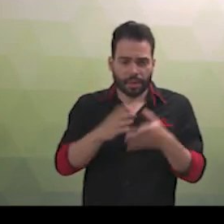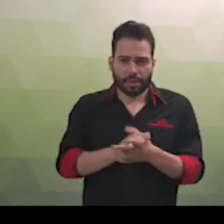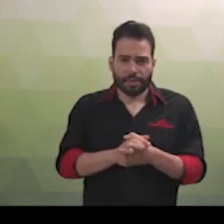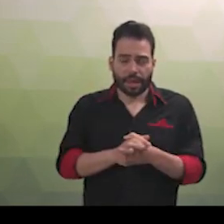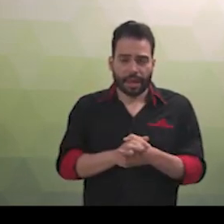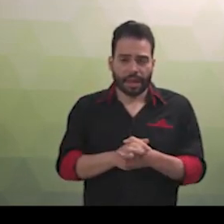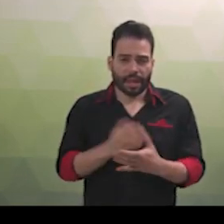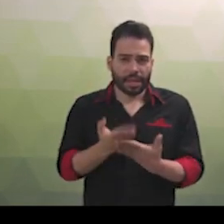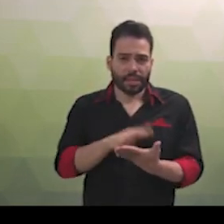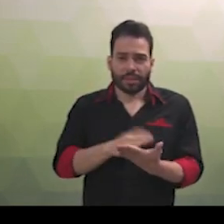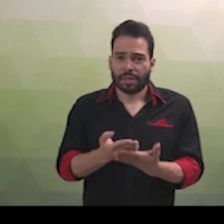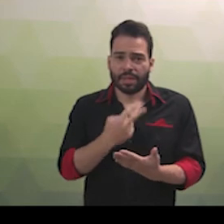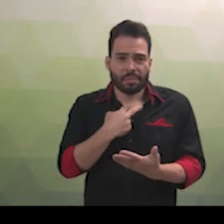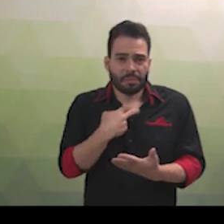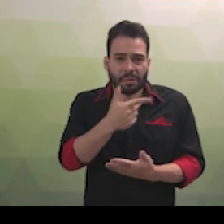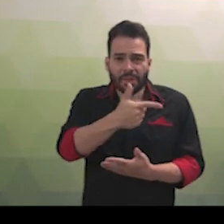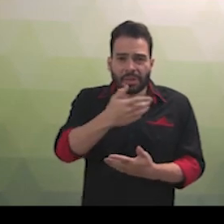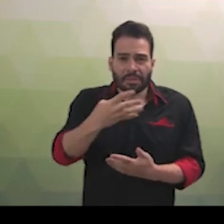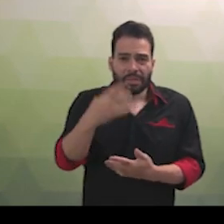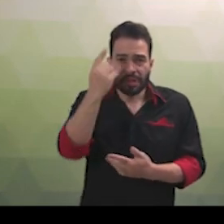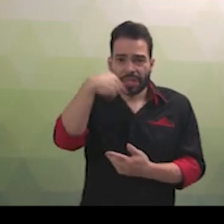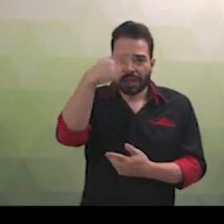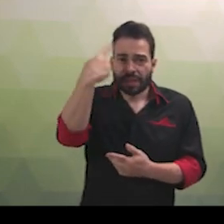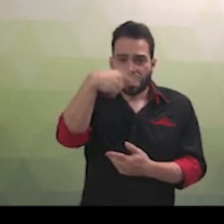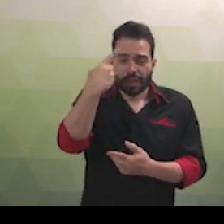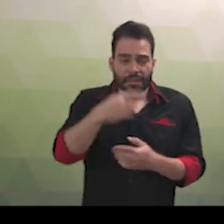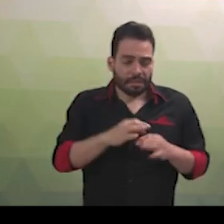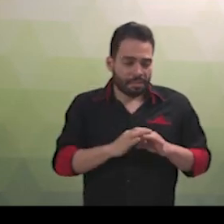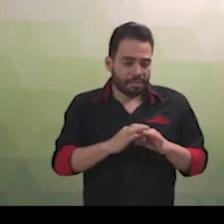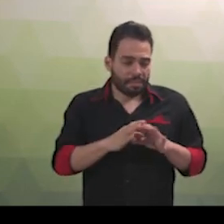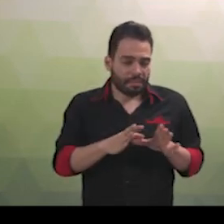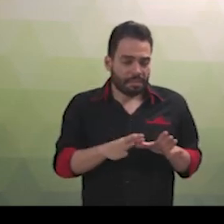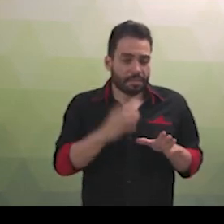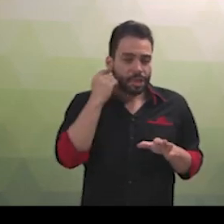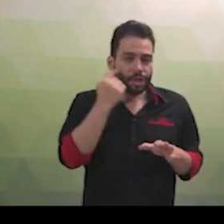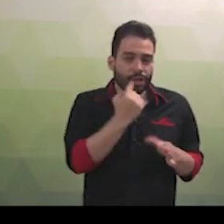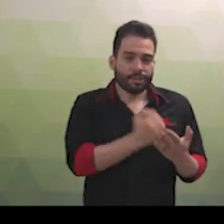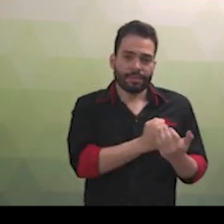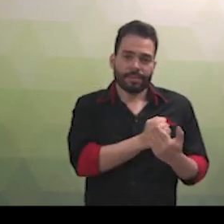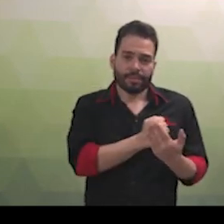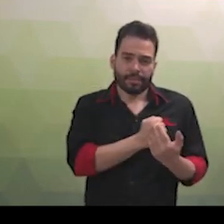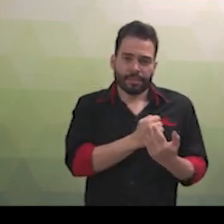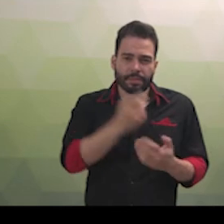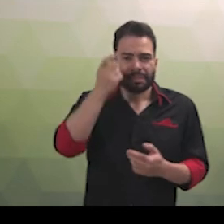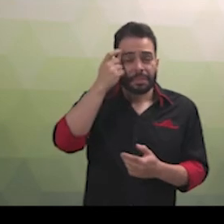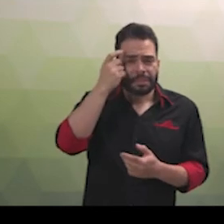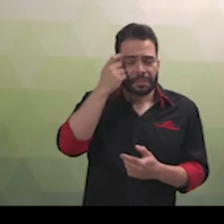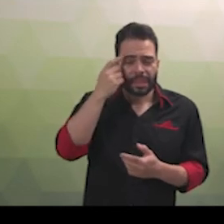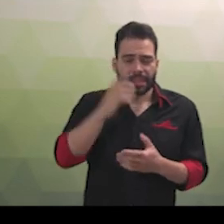pode estar 24 horas à disposição do aluno surdo que, porventura, venha a atender. Vamos imaginar que o atendimento